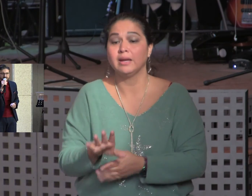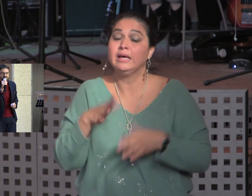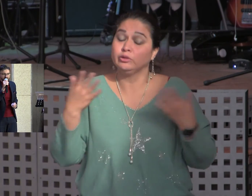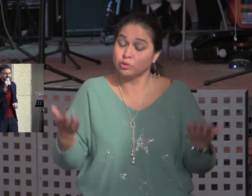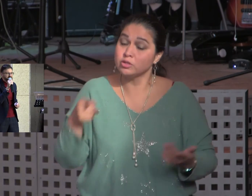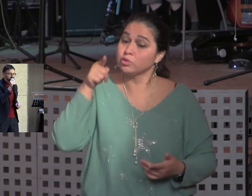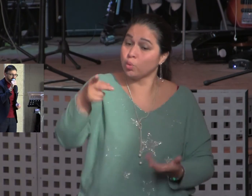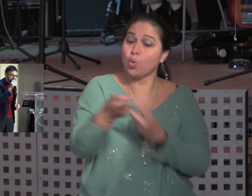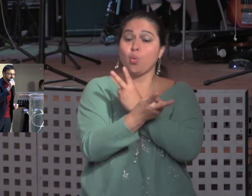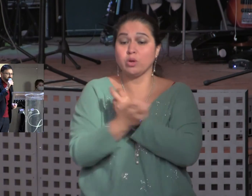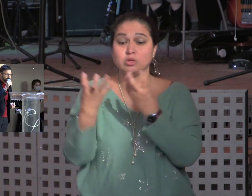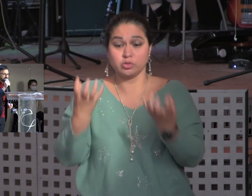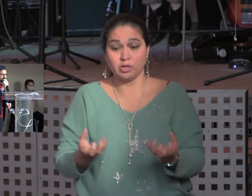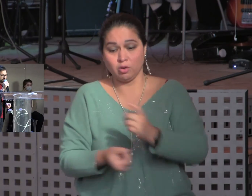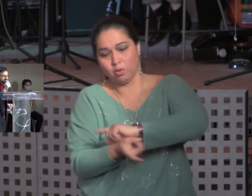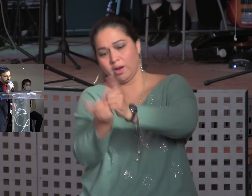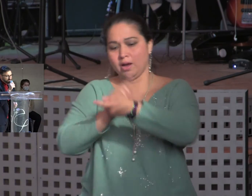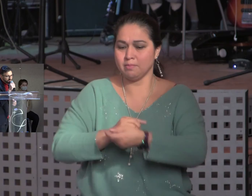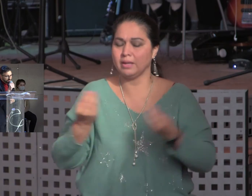en abundancia.